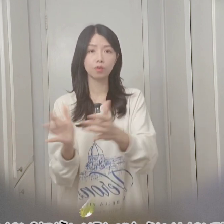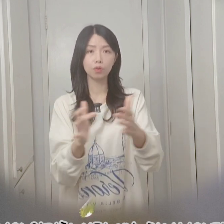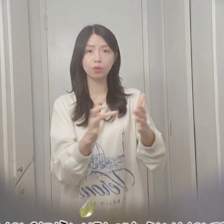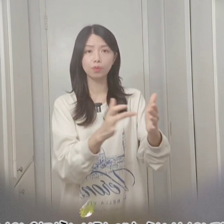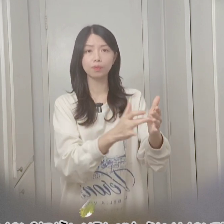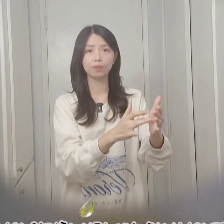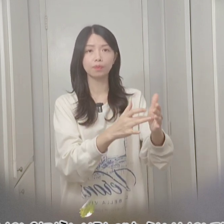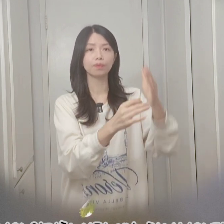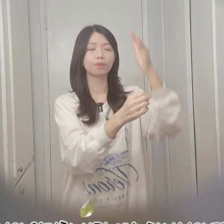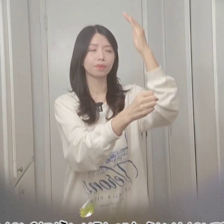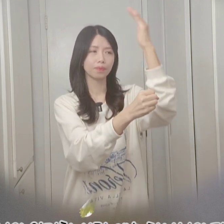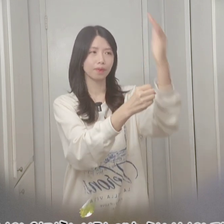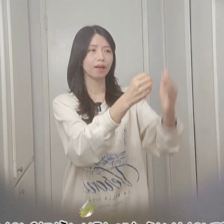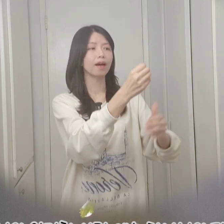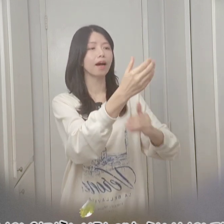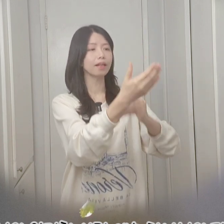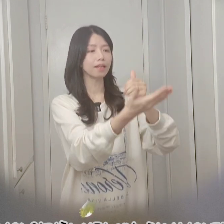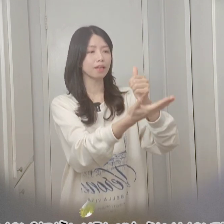예수